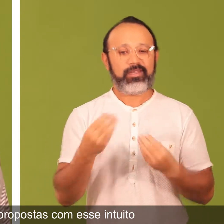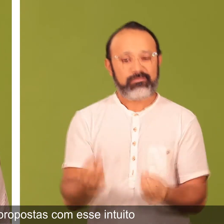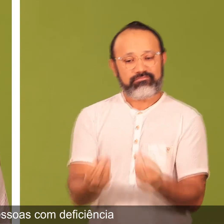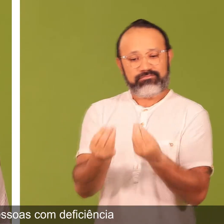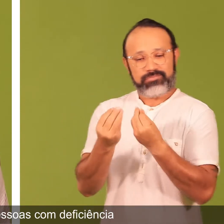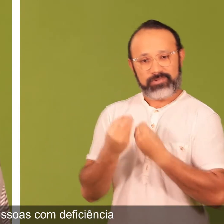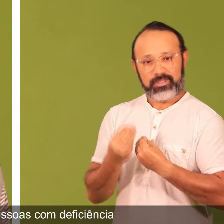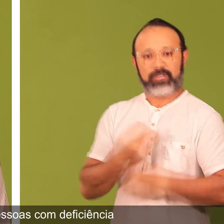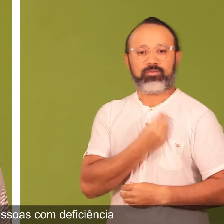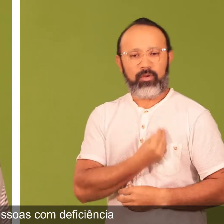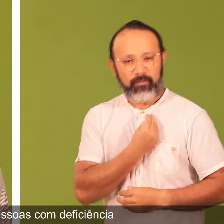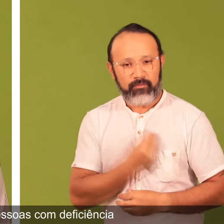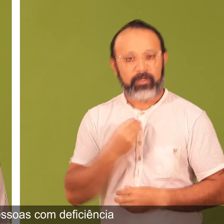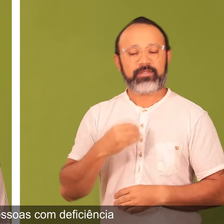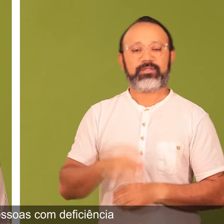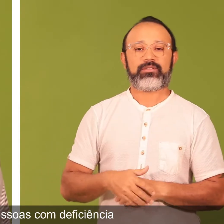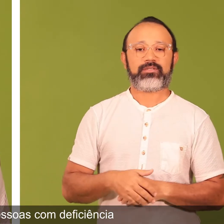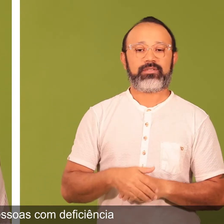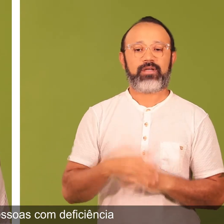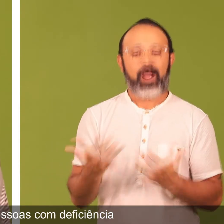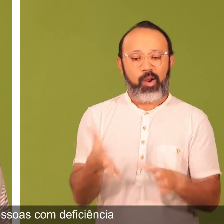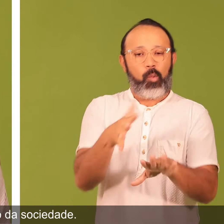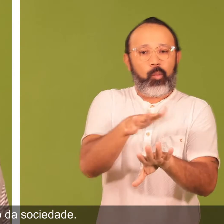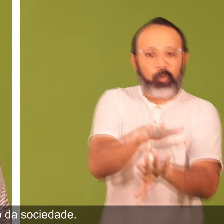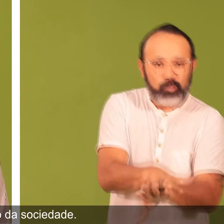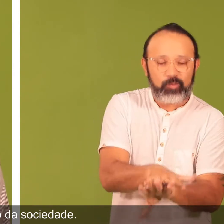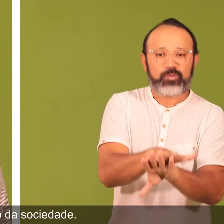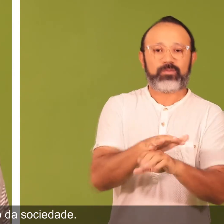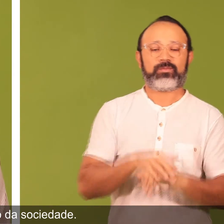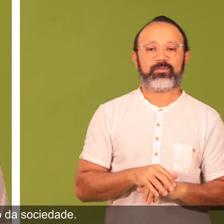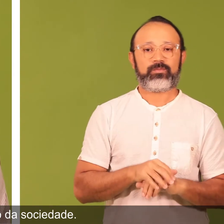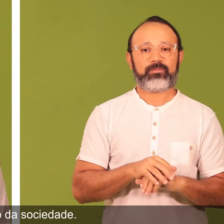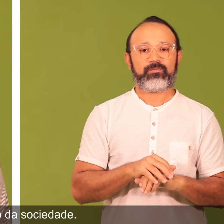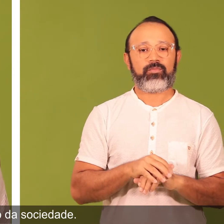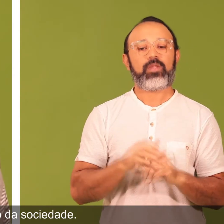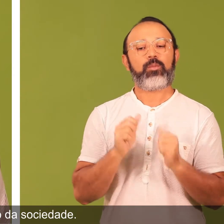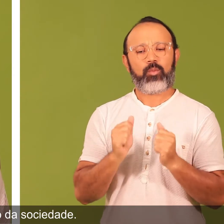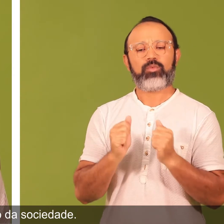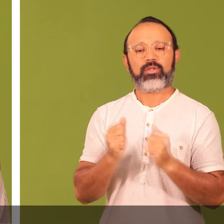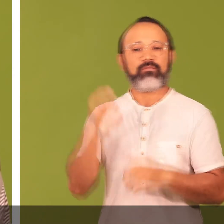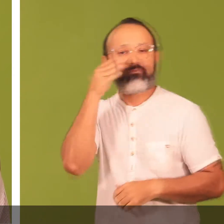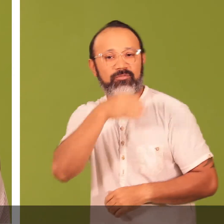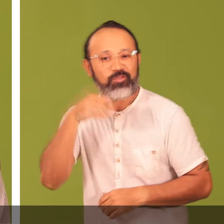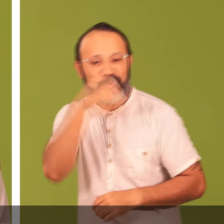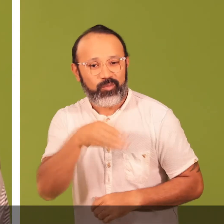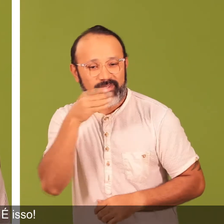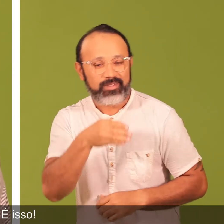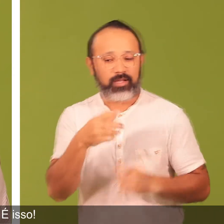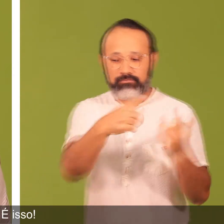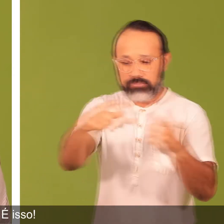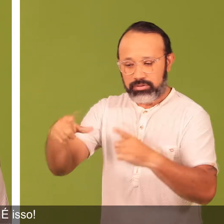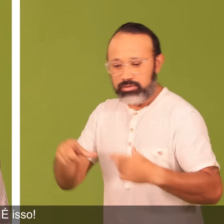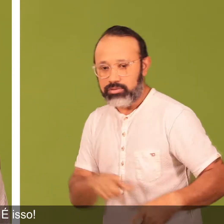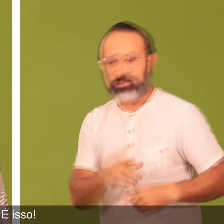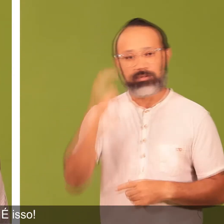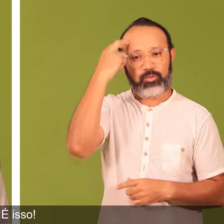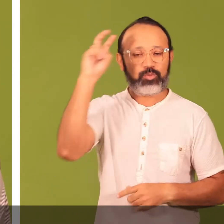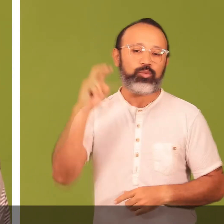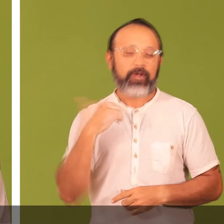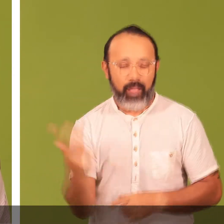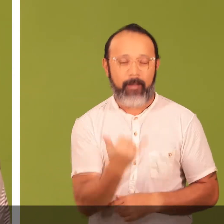intuito né de incluir as pessoas com deficiência no meio da sociedade e é